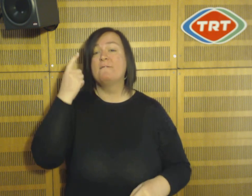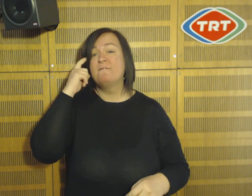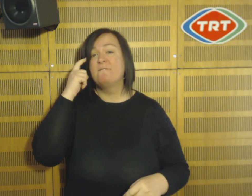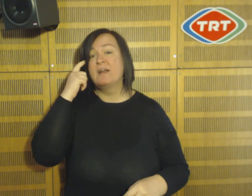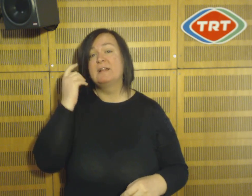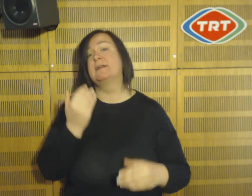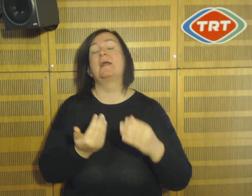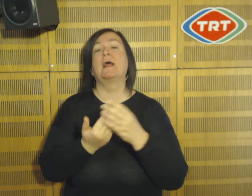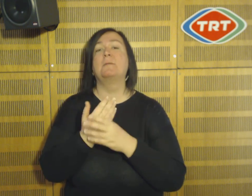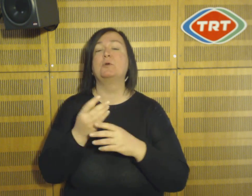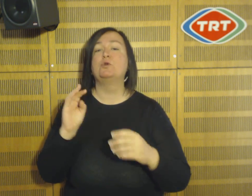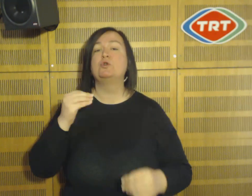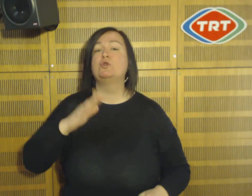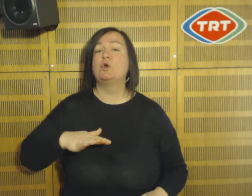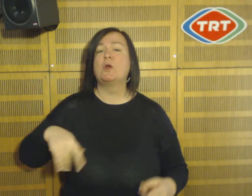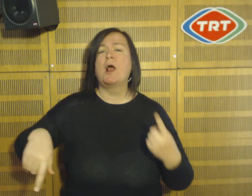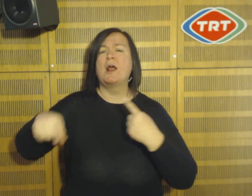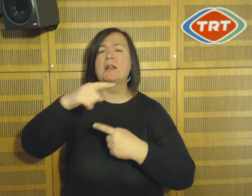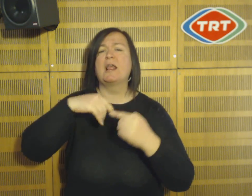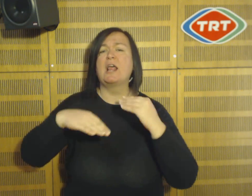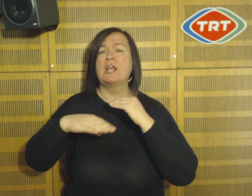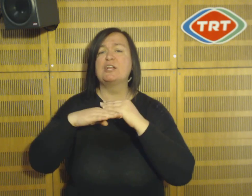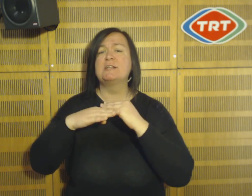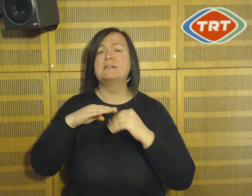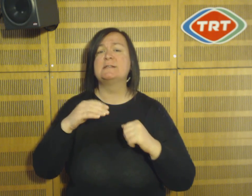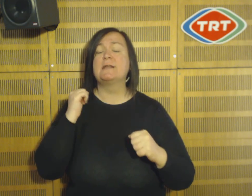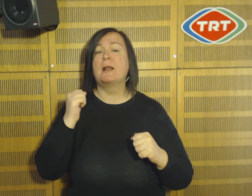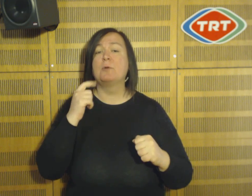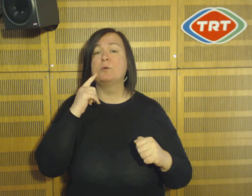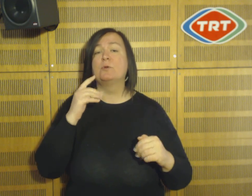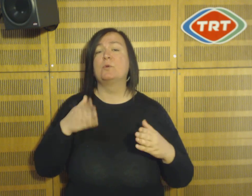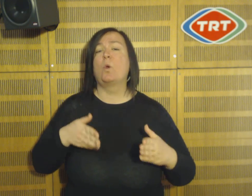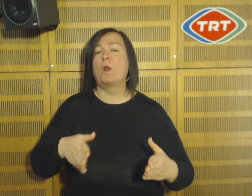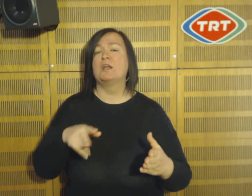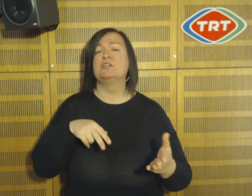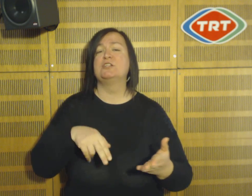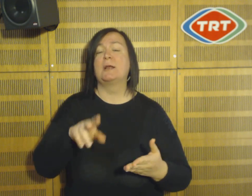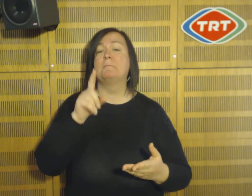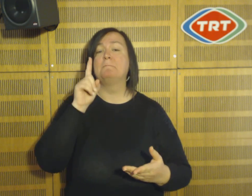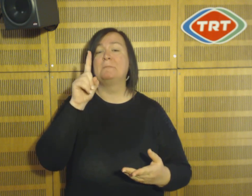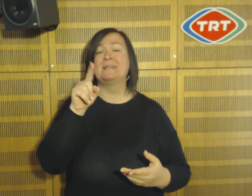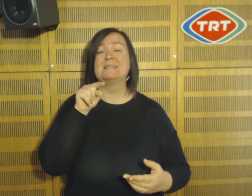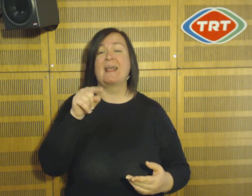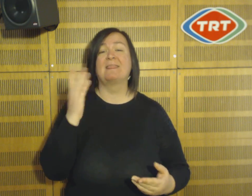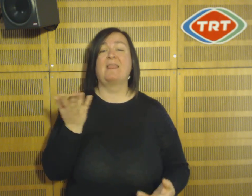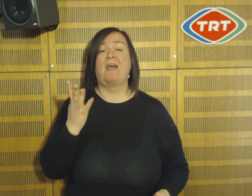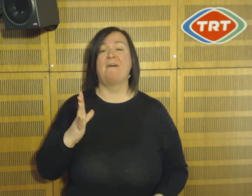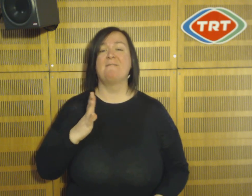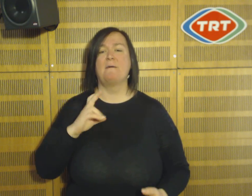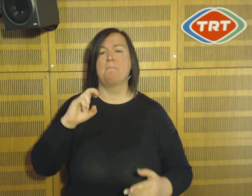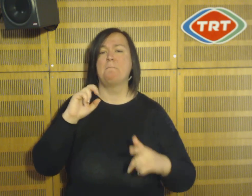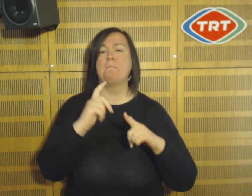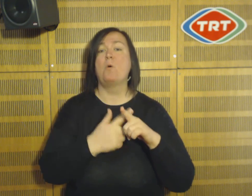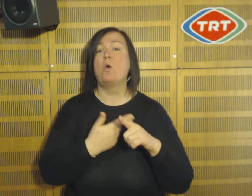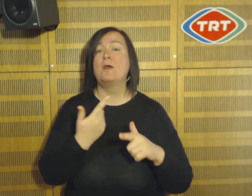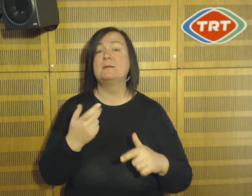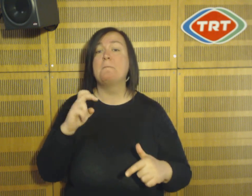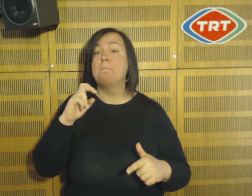Bahtiyar çocuklar arasındaki eşitliği sağlamak üzere yola çıkan bir sen daha var projesini projenin